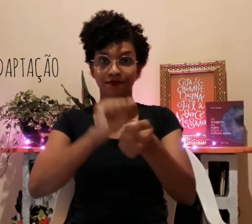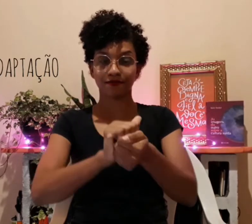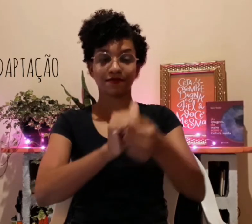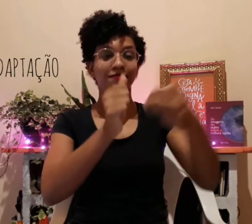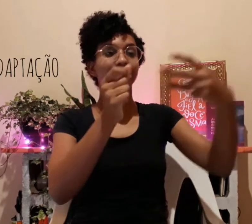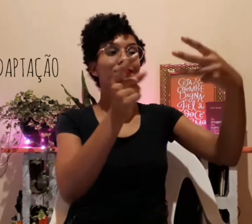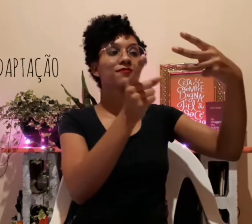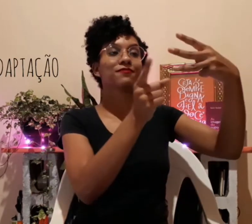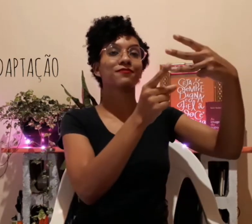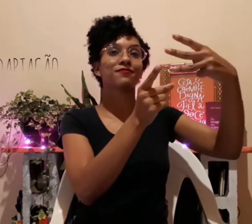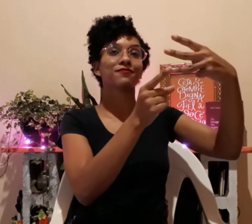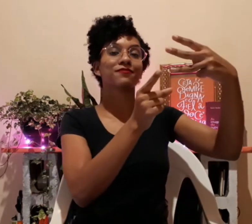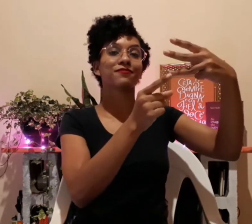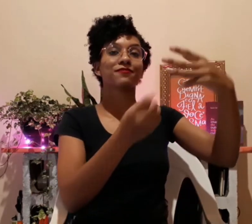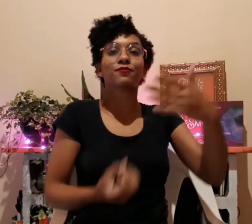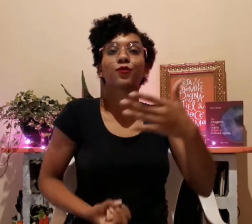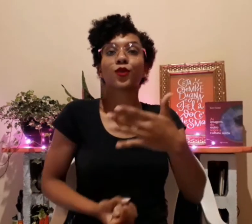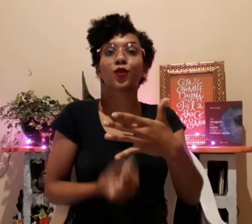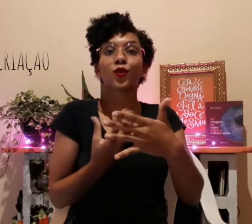adaptação e o terceiro, criação.